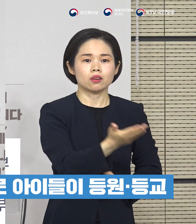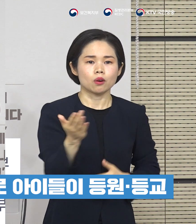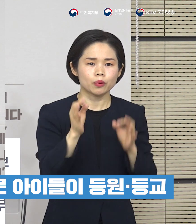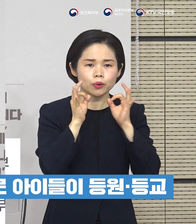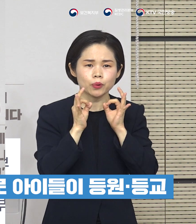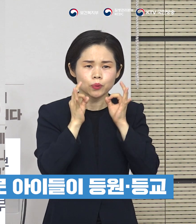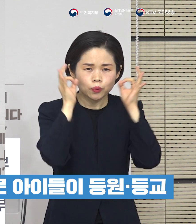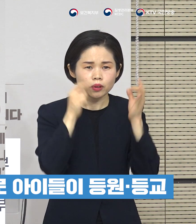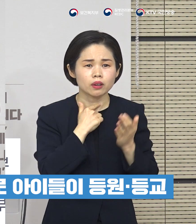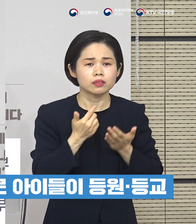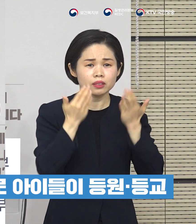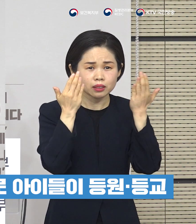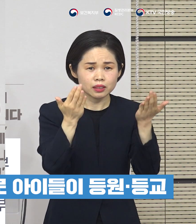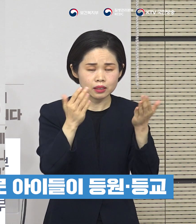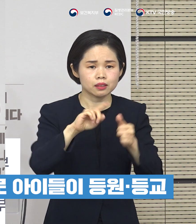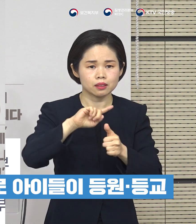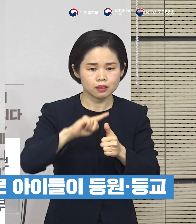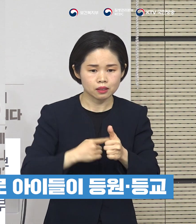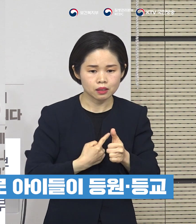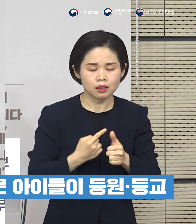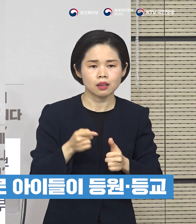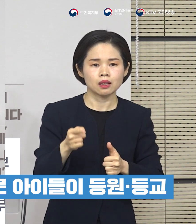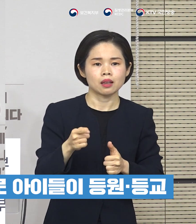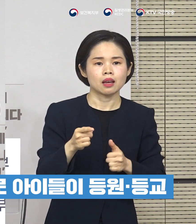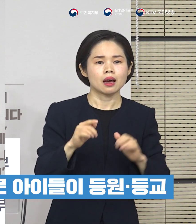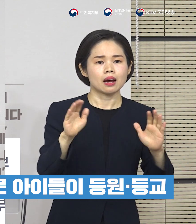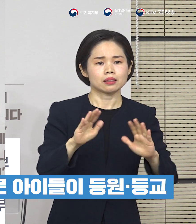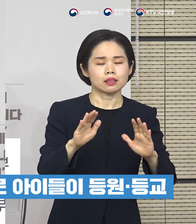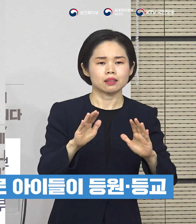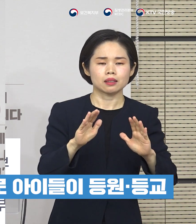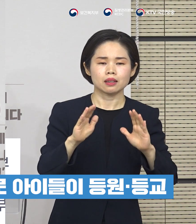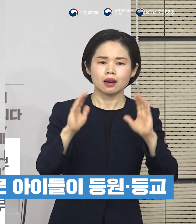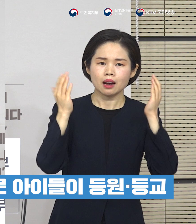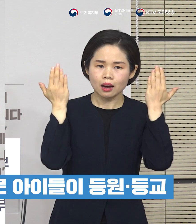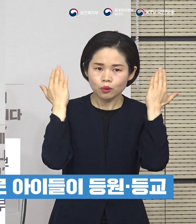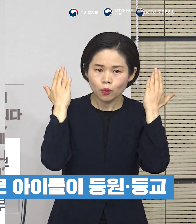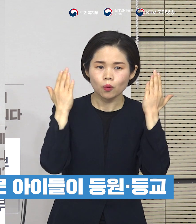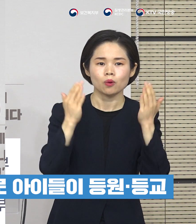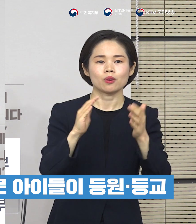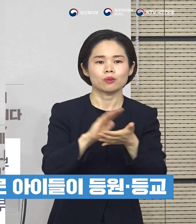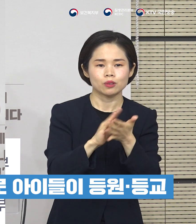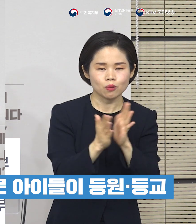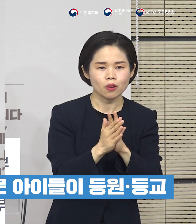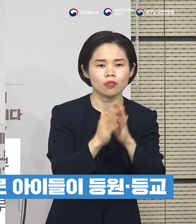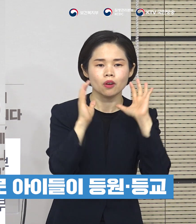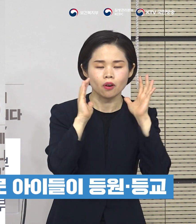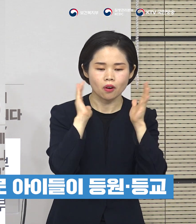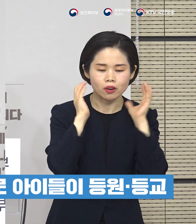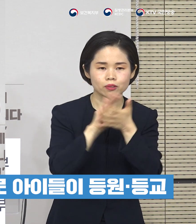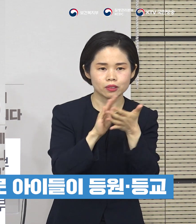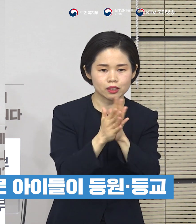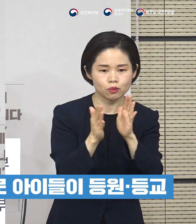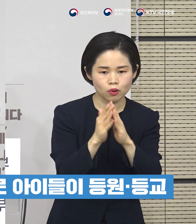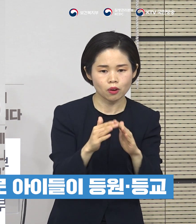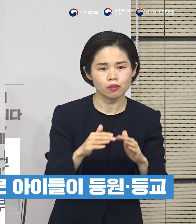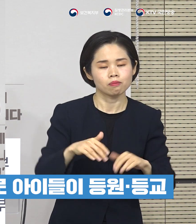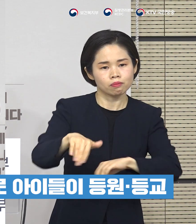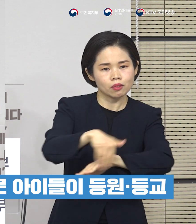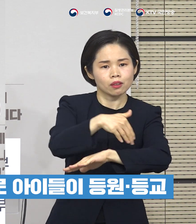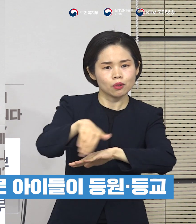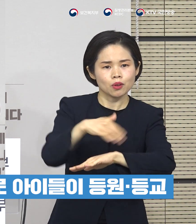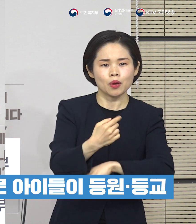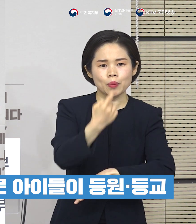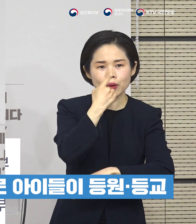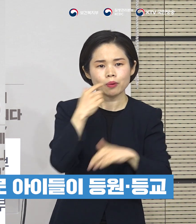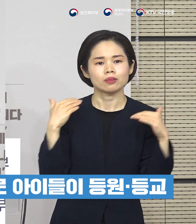많은 분들의 노력과 헌신 그리고 희생으로 우리 아이들이 학교와 유치원, 어린이집에 다니며 배우고